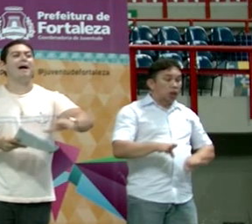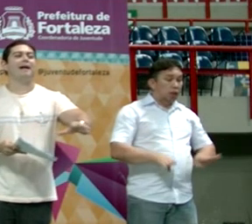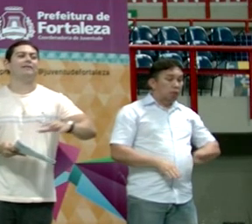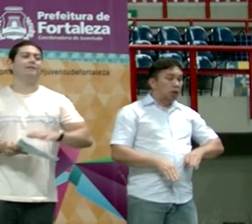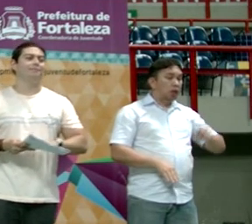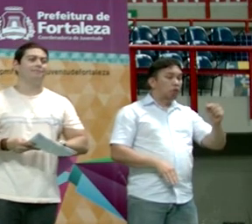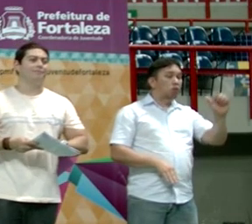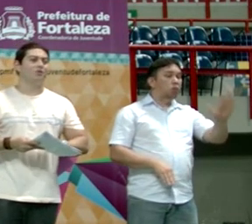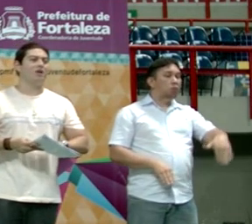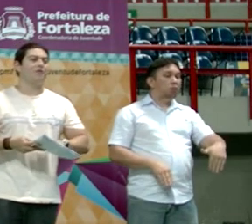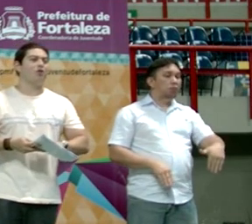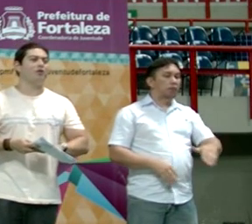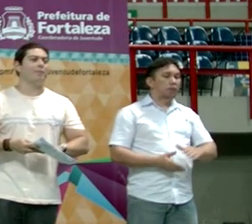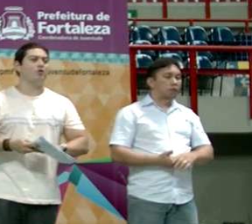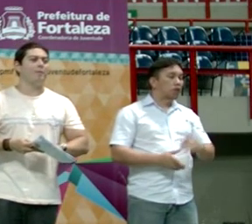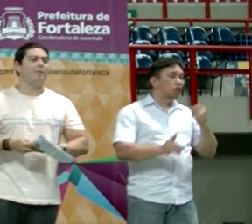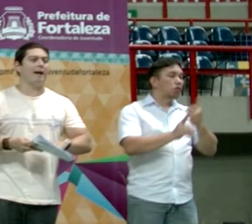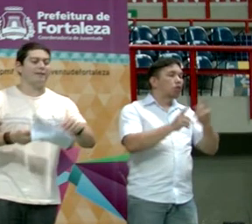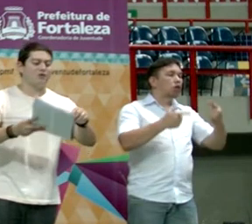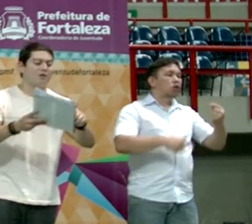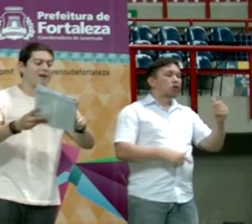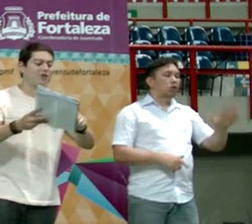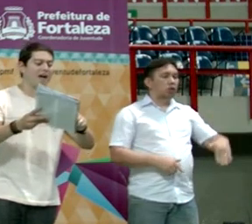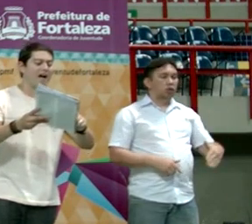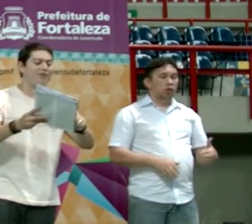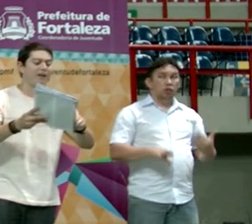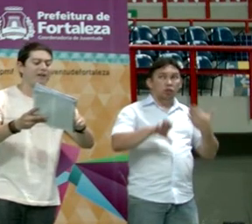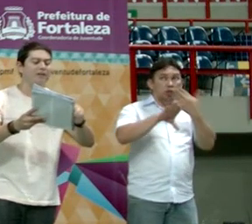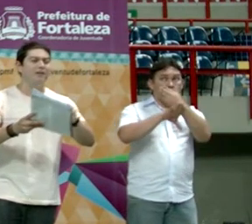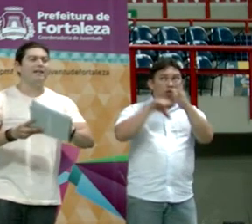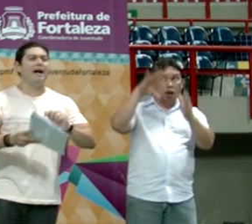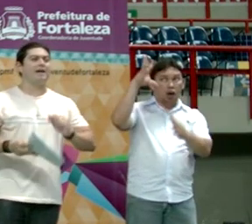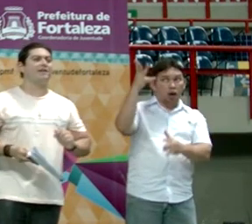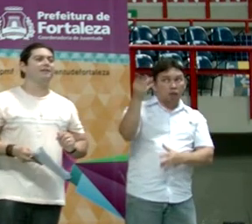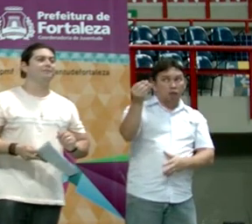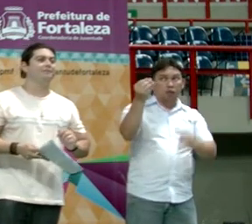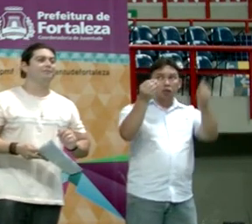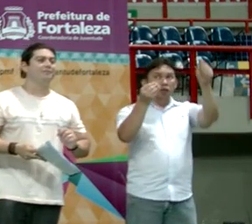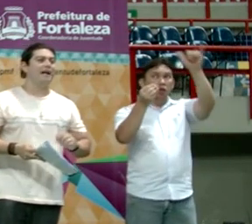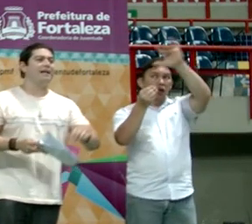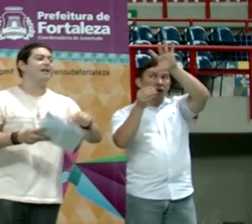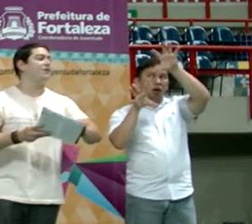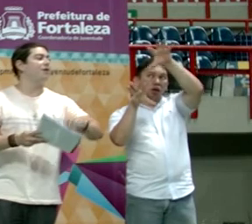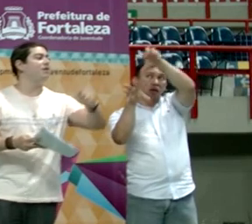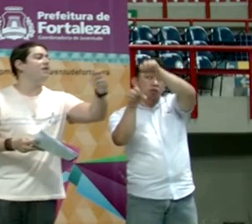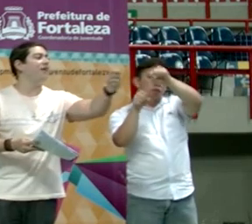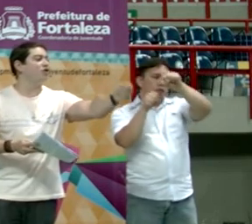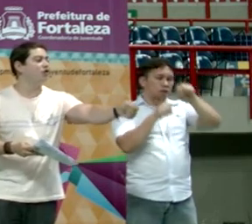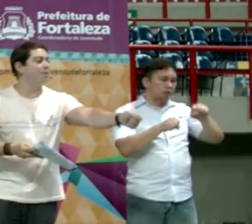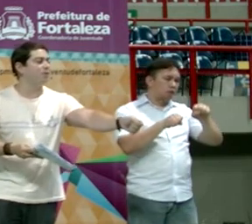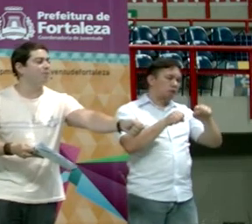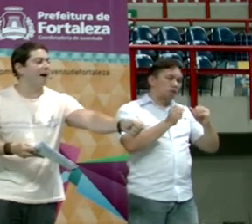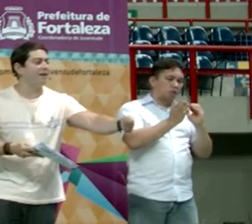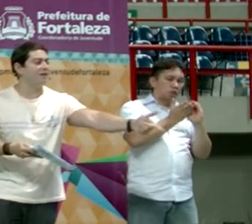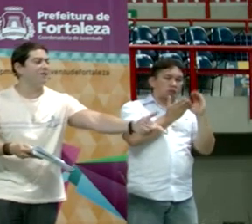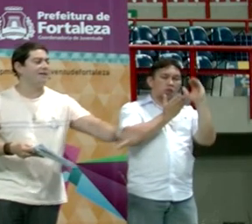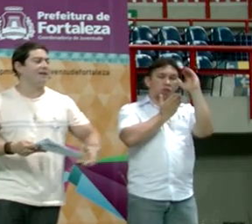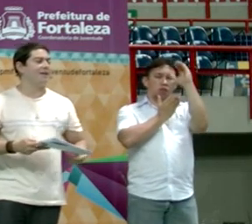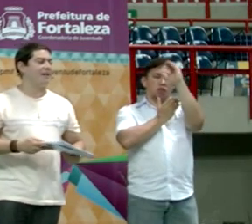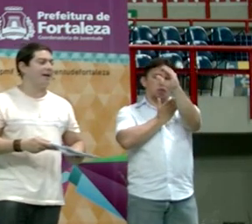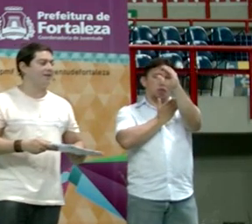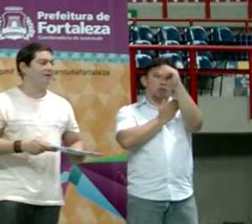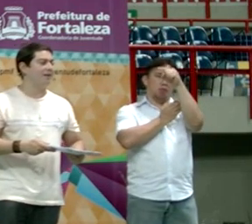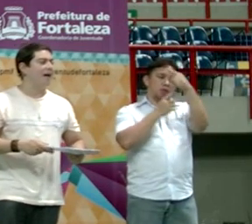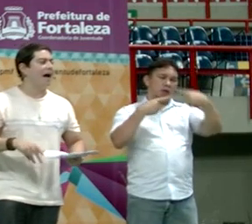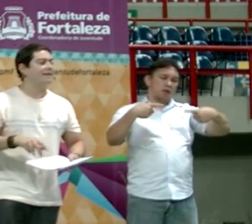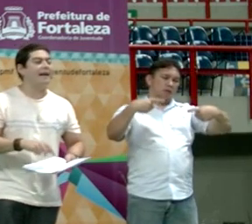mais barata. Onde é que eu vou encontrar mão de obra barata? Se eu invadir a África e a Ásia. Aí eles vão investir para os países